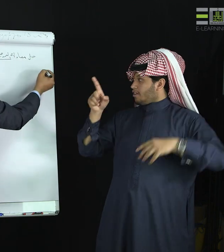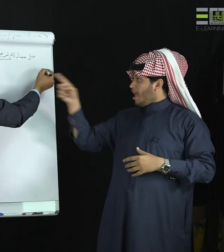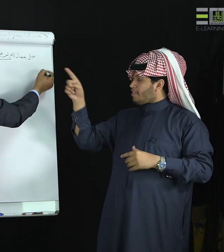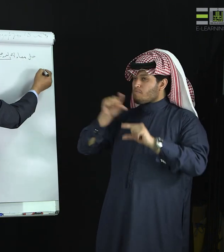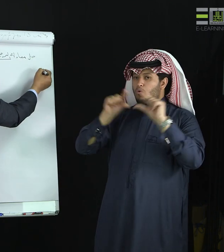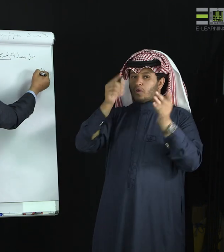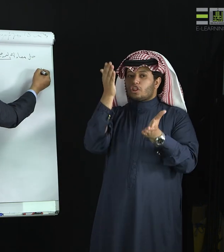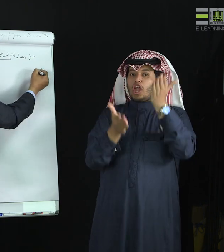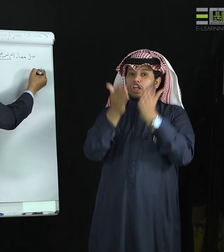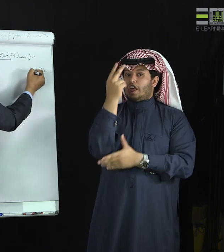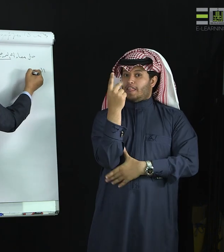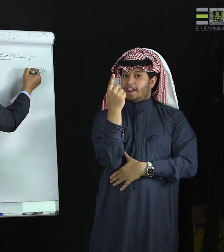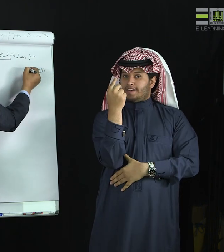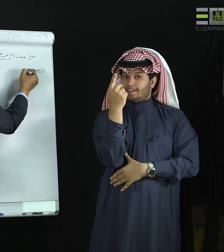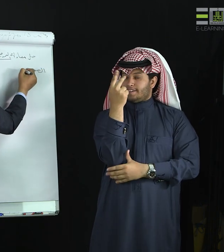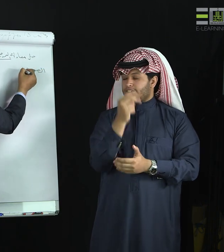الثانية